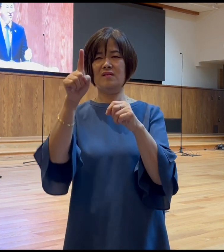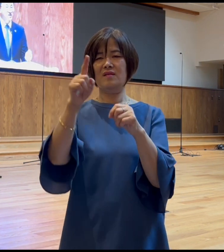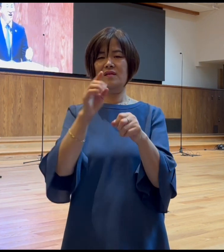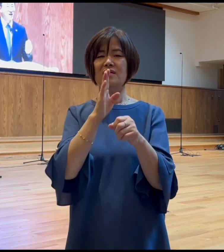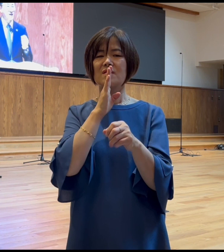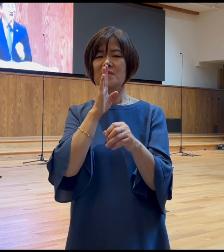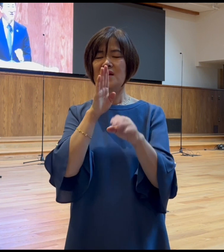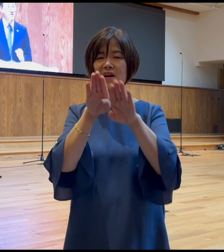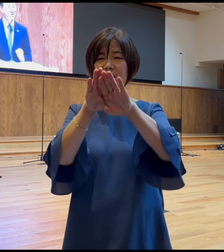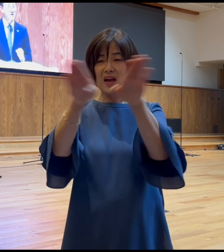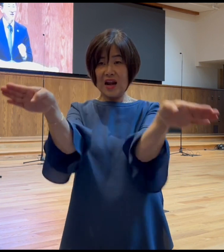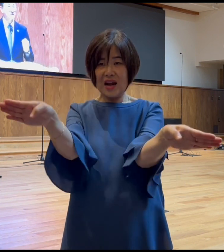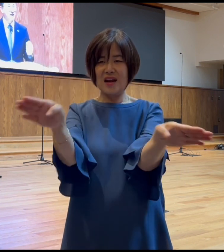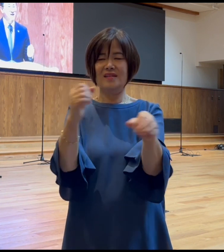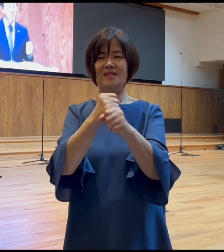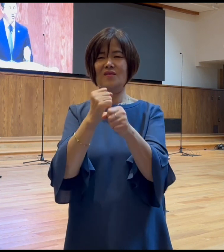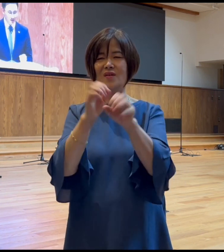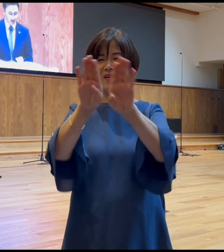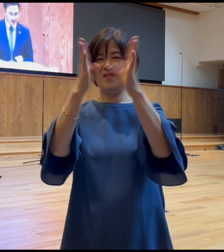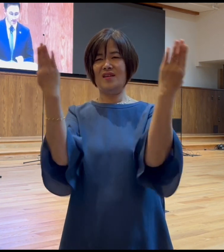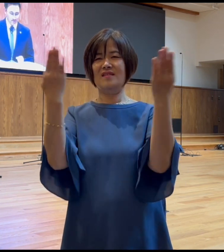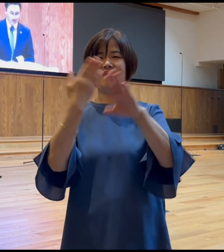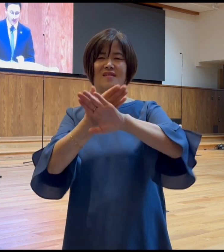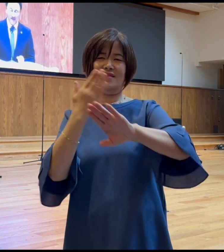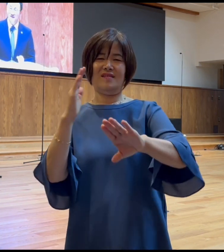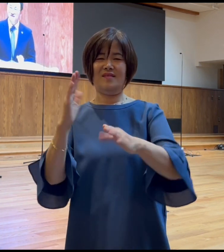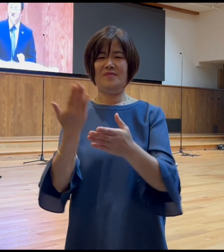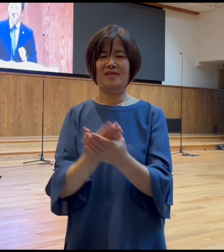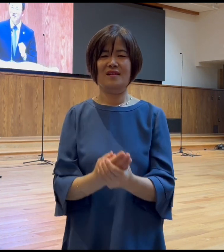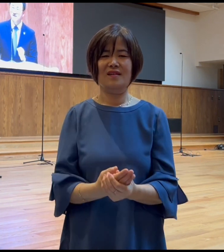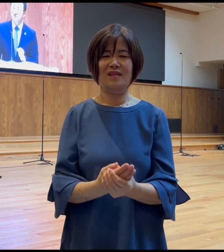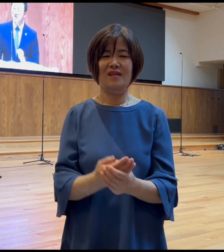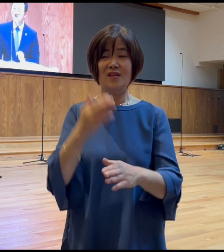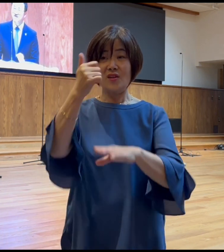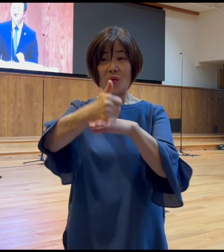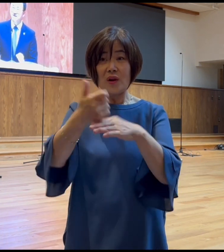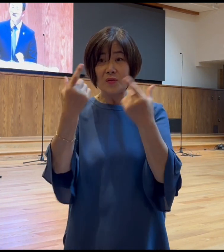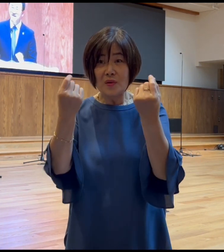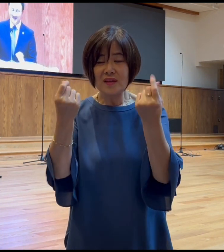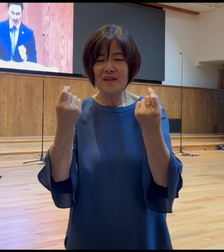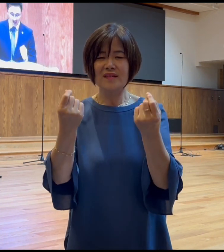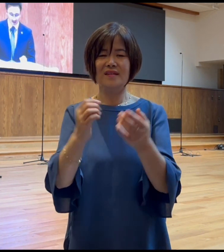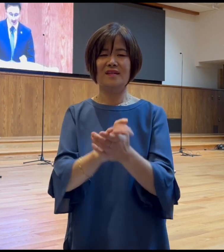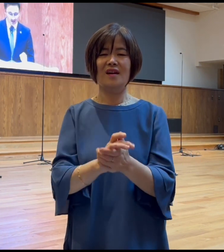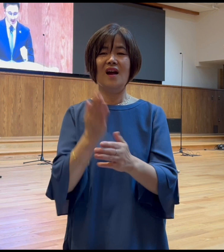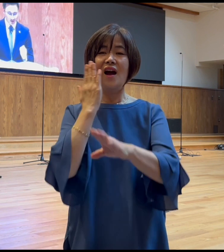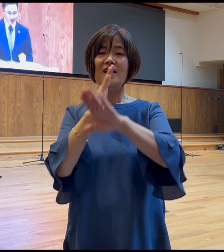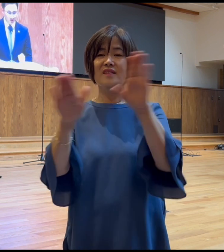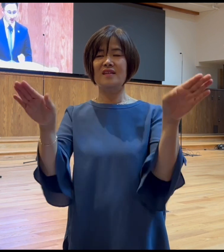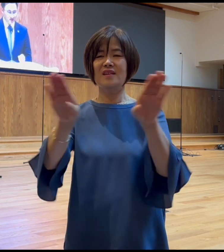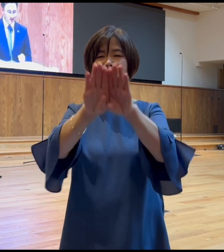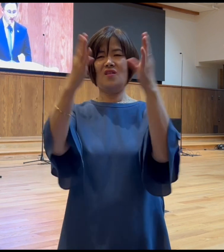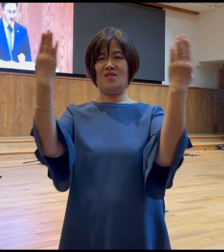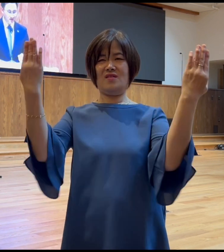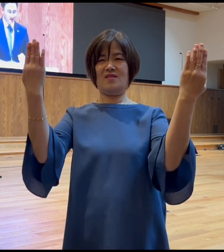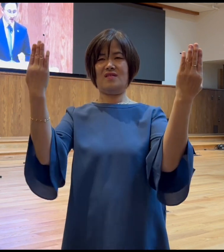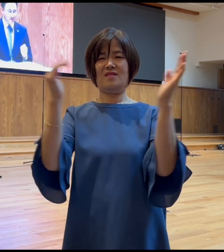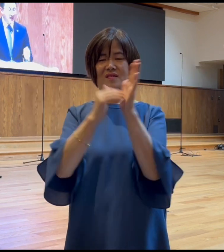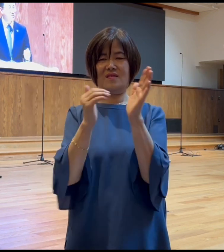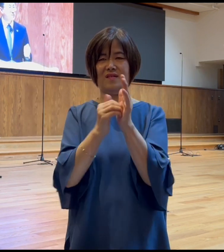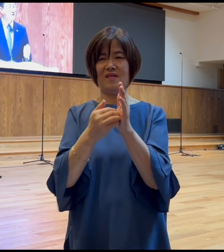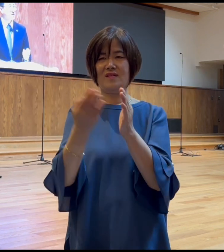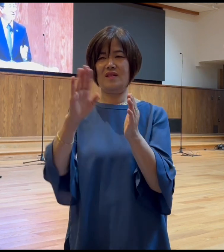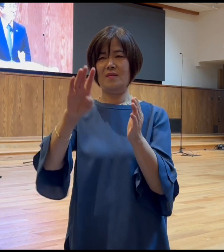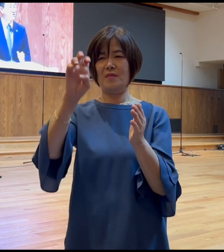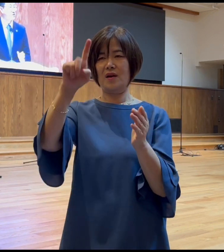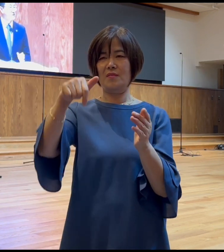열린 것과 갈라진 것의 차이가 무엇일까요? 결과는 똑같지 않습니까? 하늘이 열리는 것이죠. 그런데